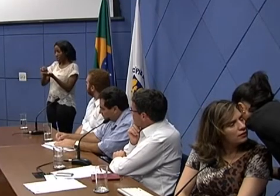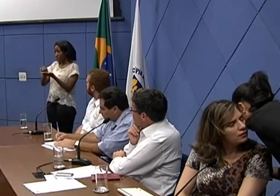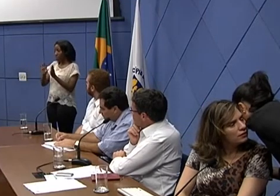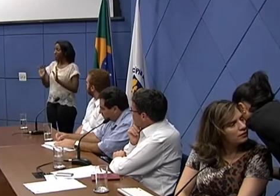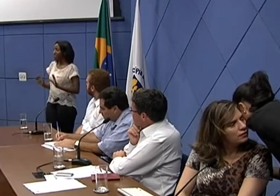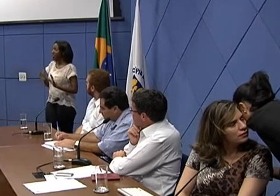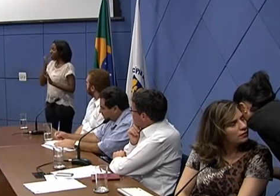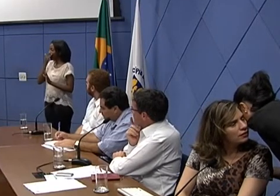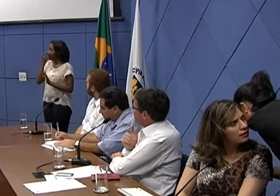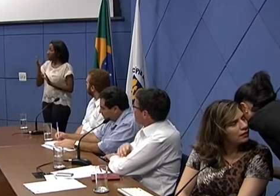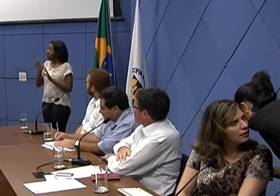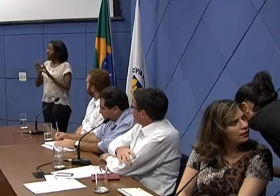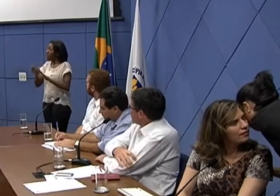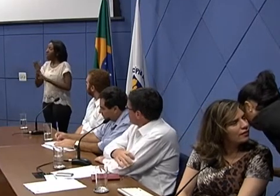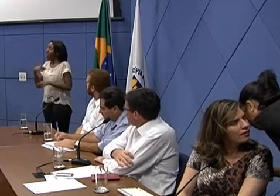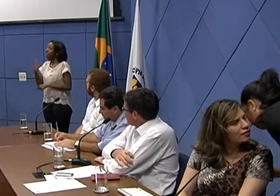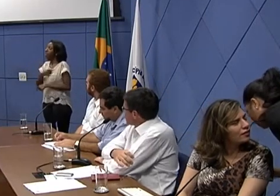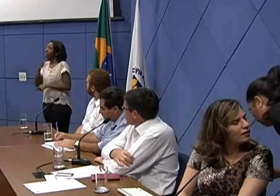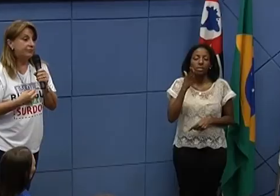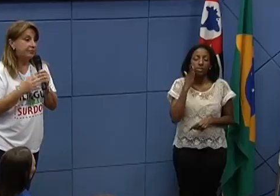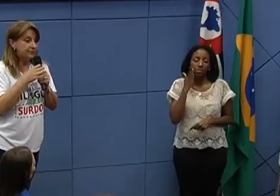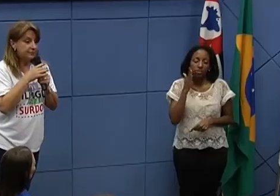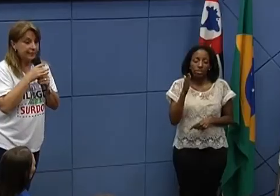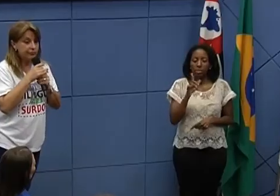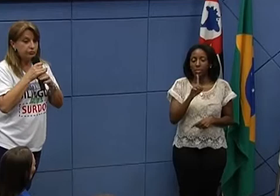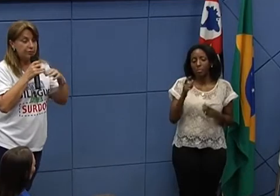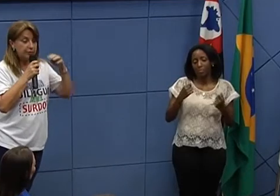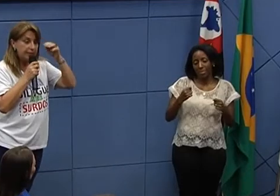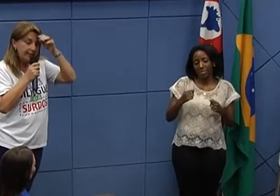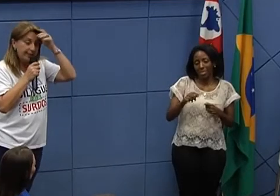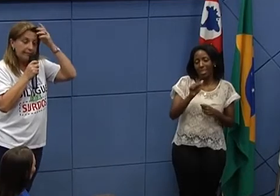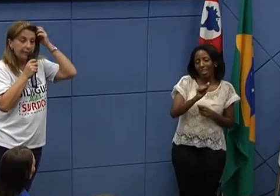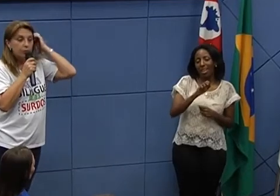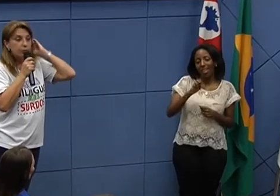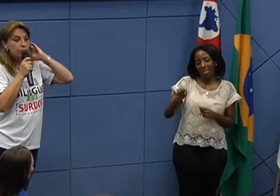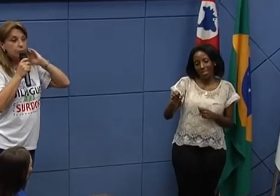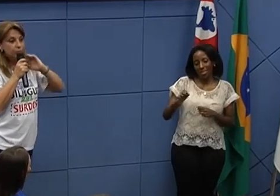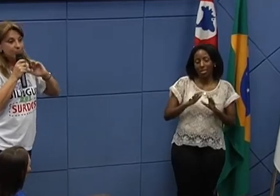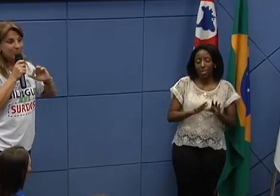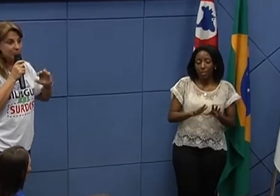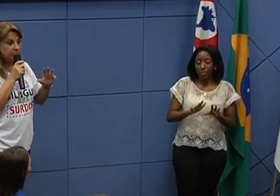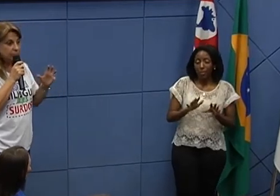educacional especializado. Então, a FENES entende que é